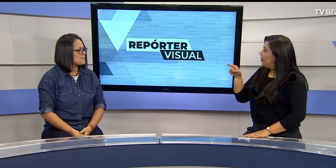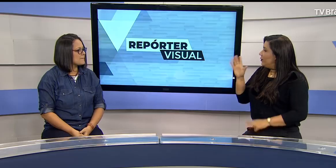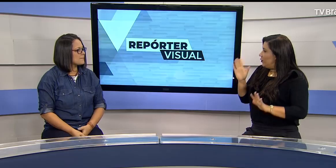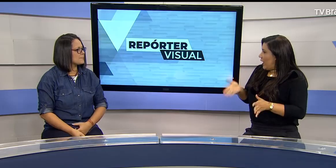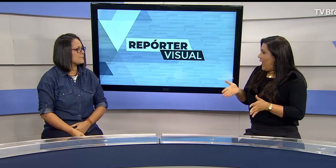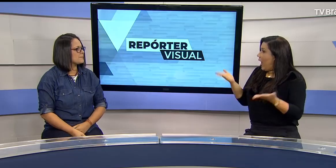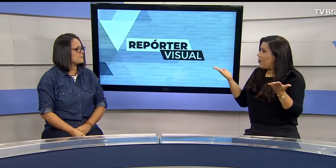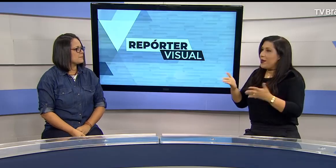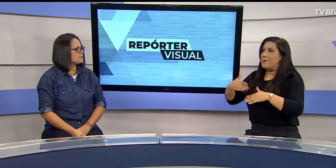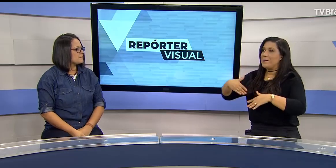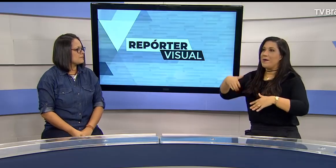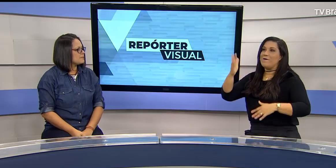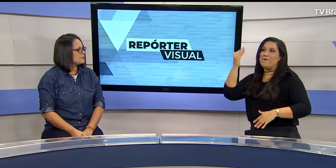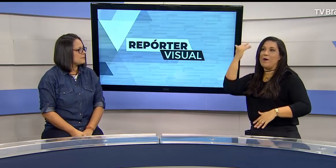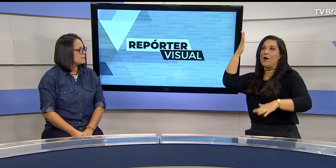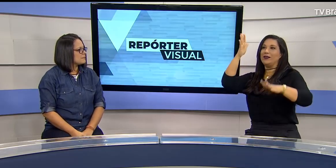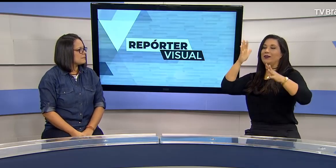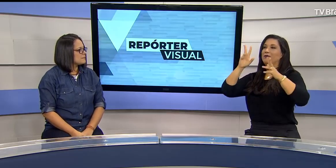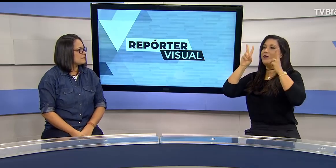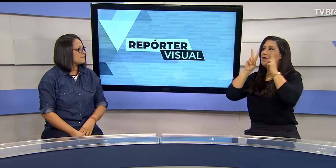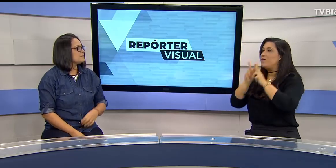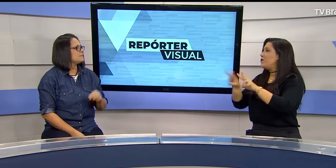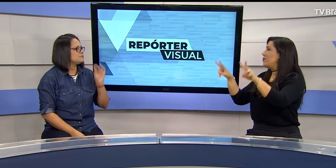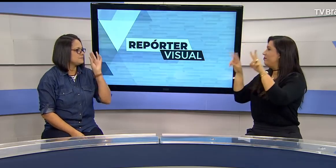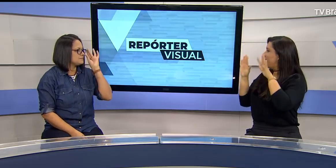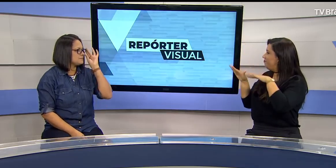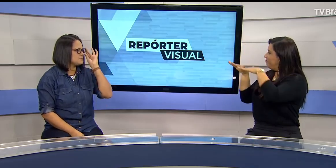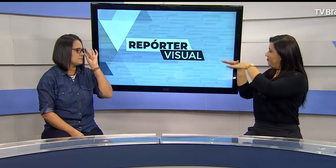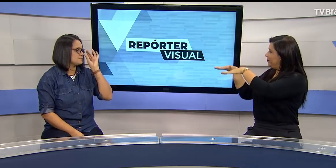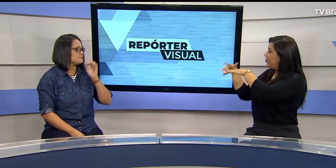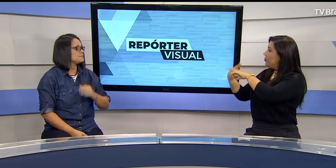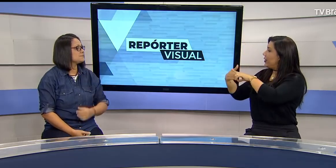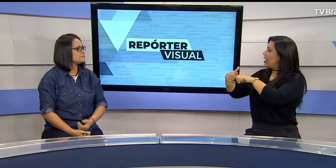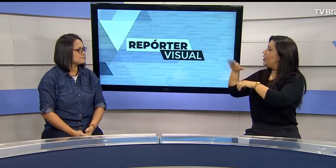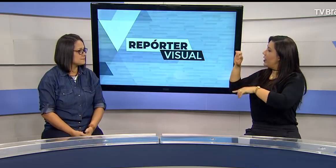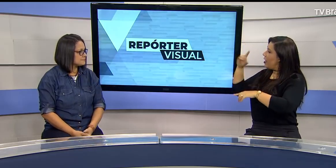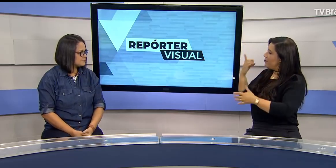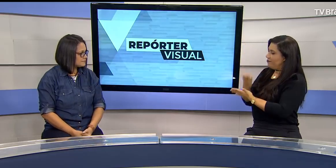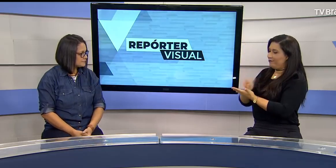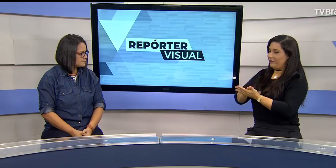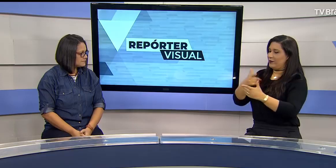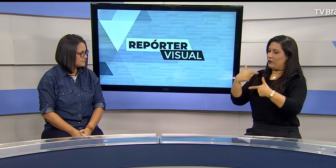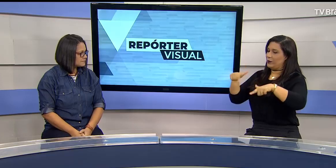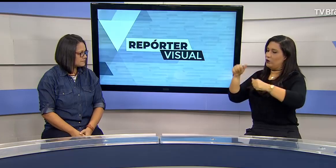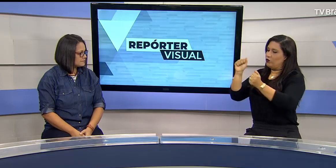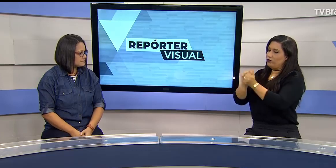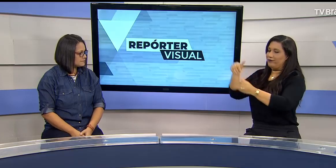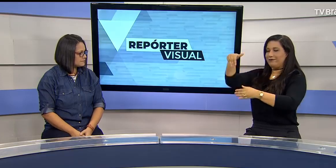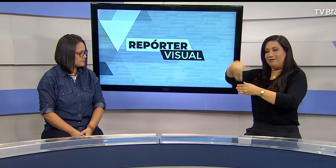Você ficou bem conhecida depois que traduziu a campanha do presidente eleito Jair Bolsonaro.